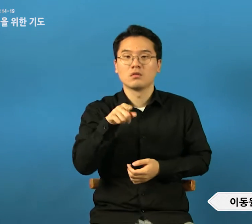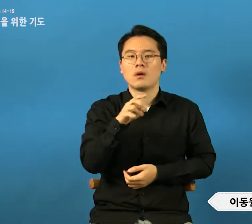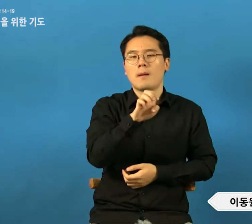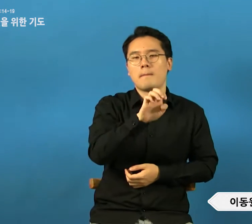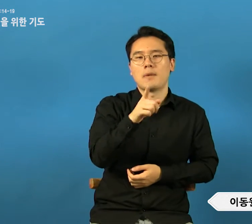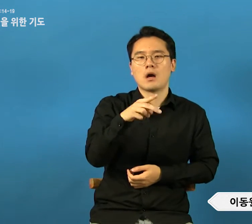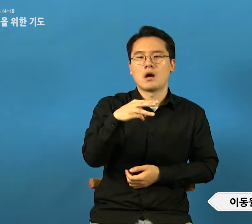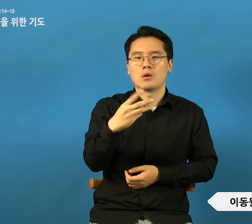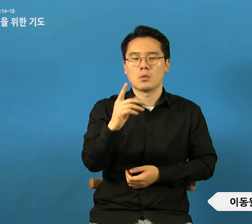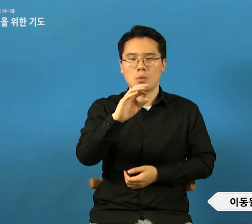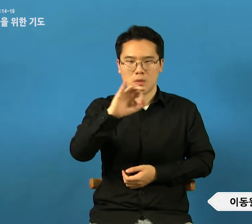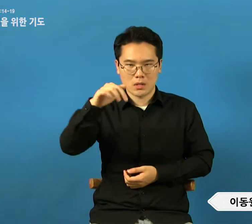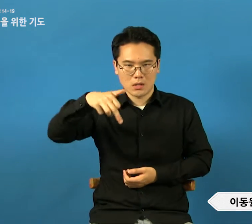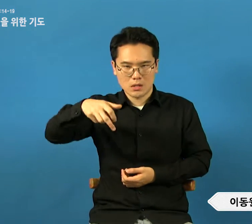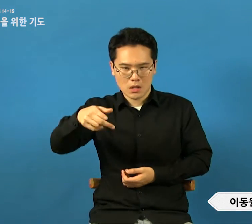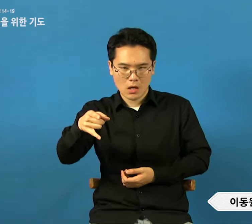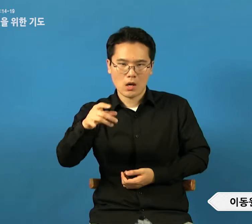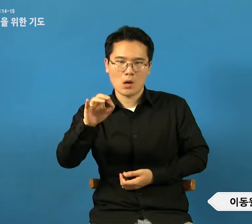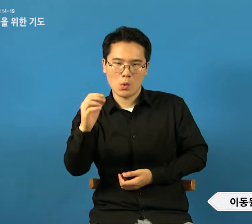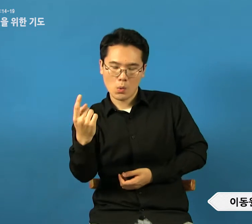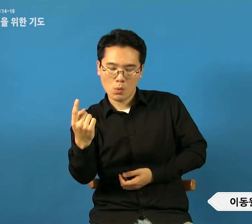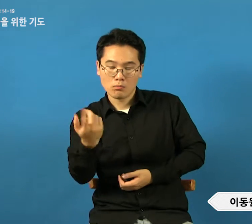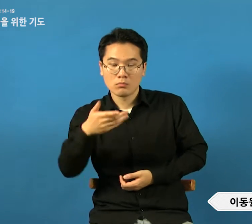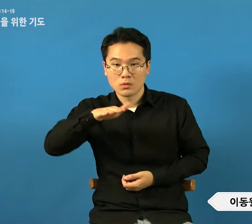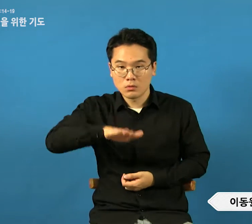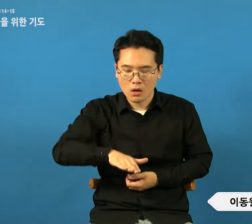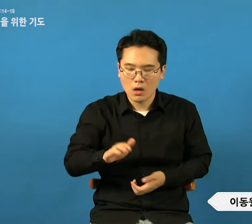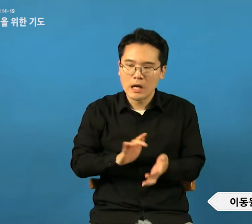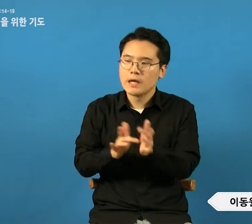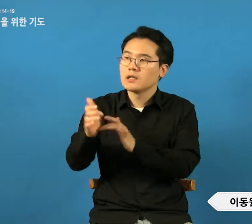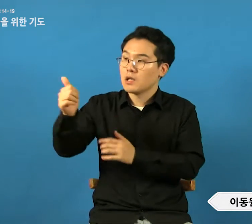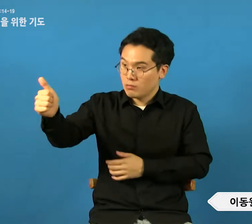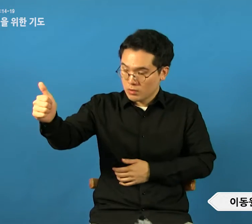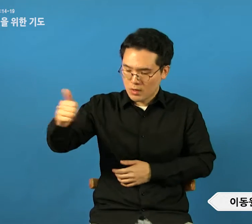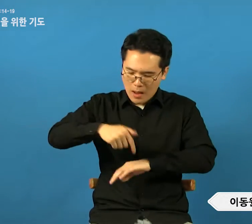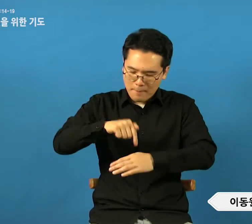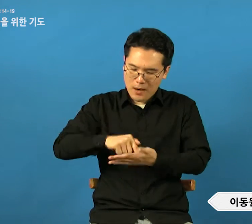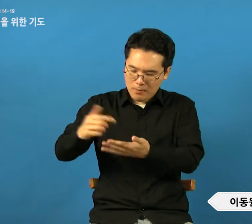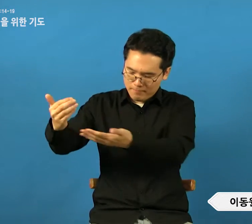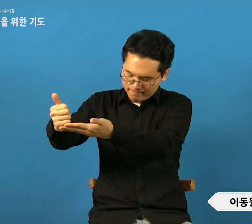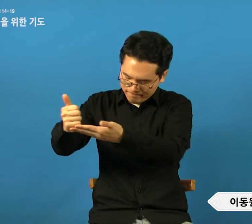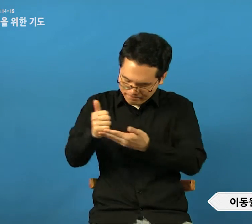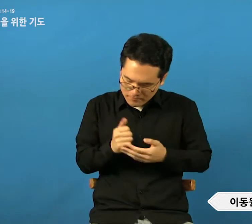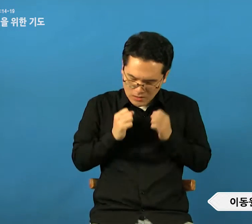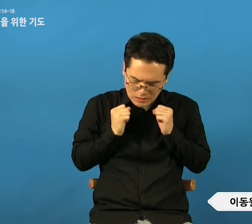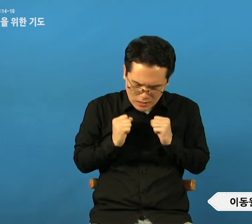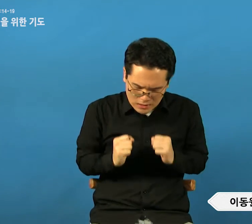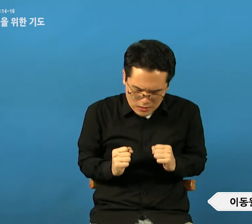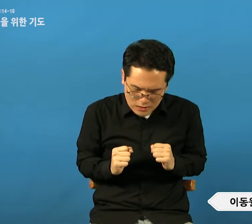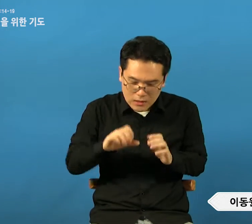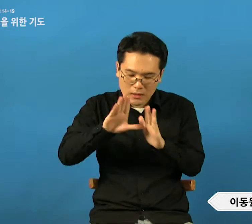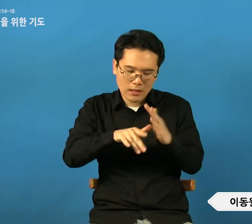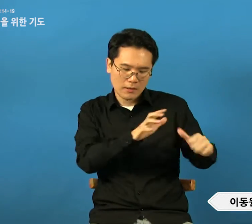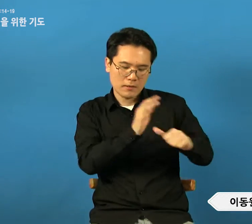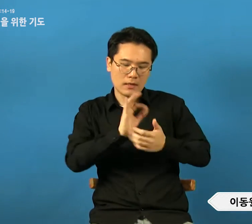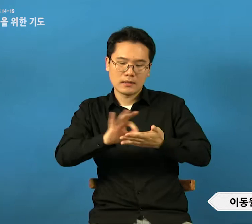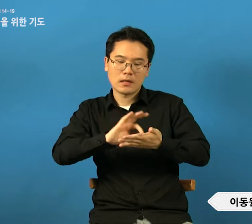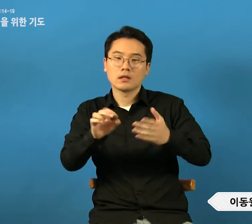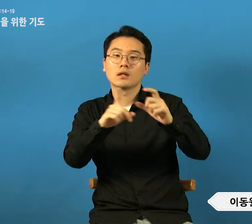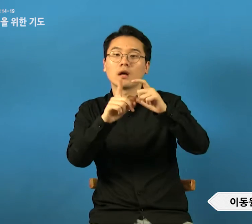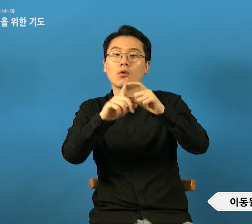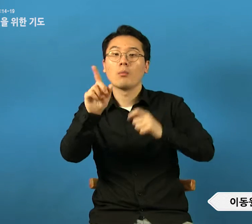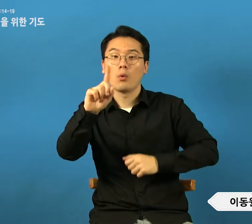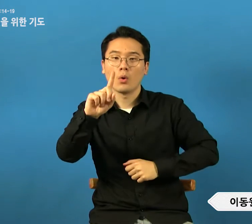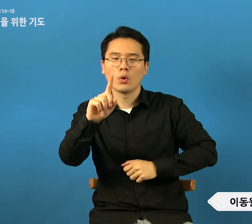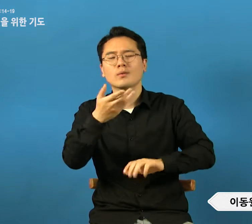그런데 예수님이 마음에 계시게 하옵시고 할 때 이 단어는 이 단어가 아니다 이 말입니다. 어떤 단어냐?